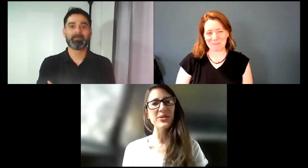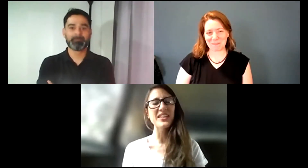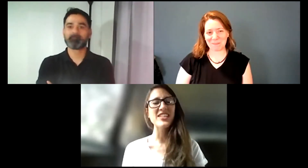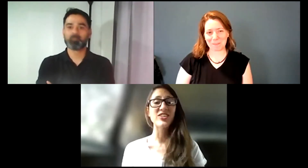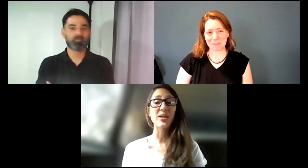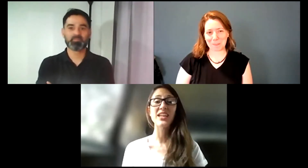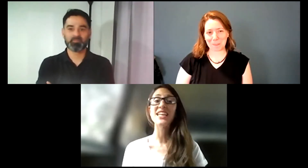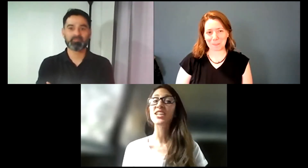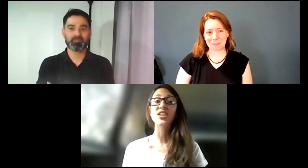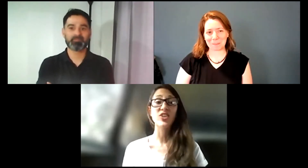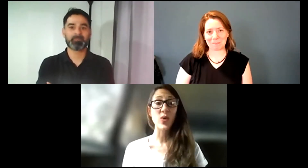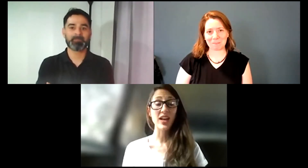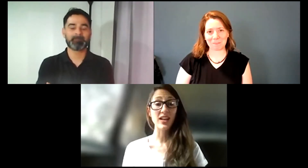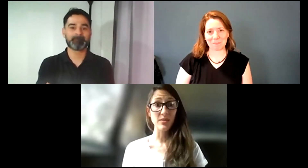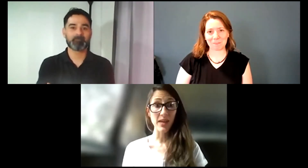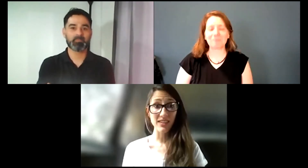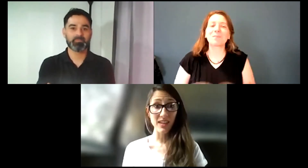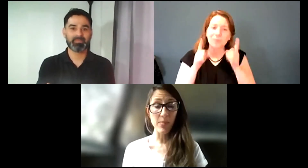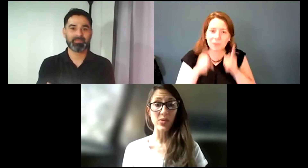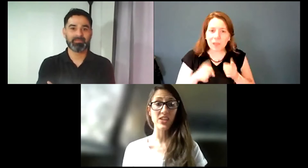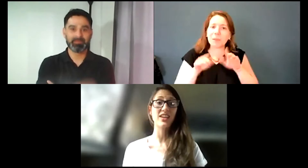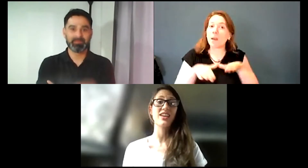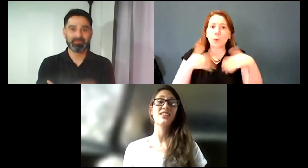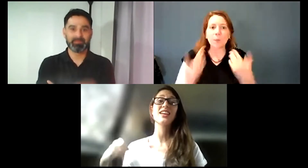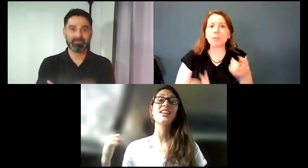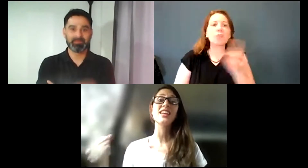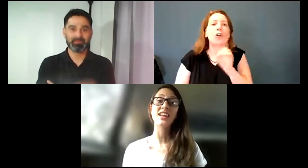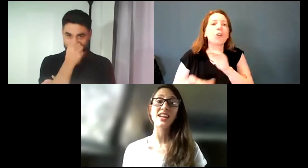aprovecho también y no quiero robarles más tiempo porque sé que tienen...